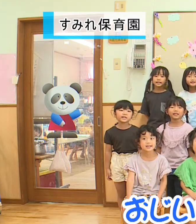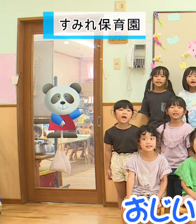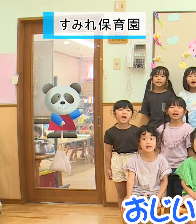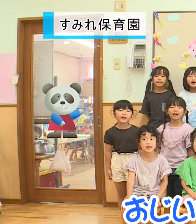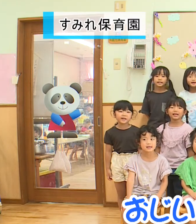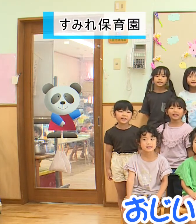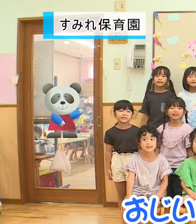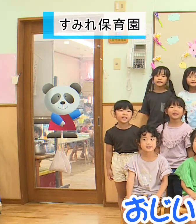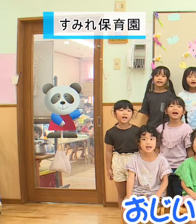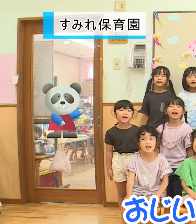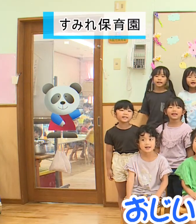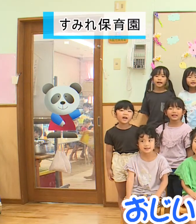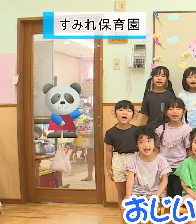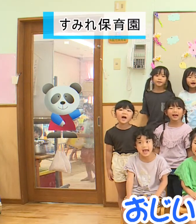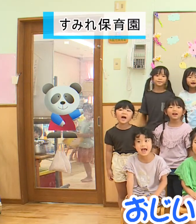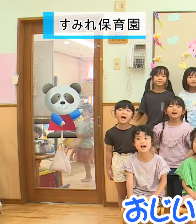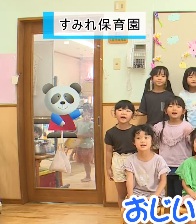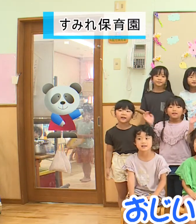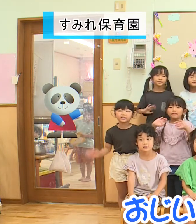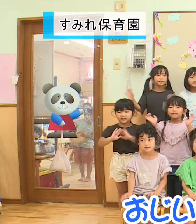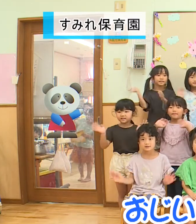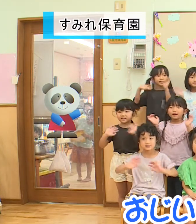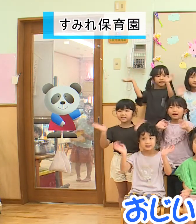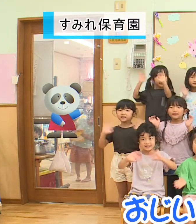気でいてね。